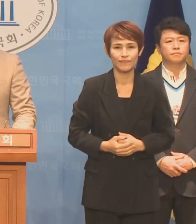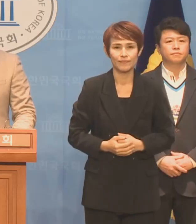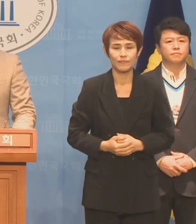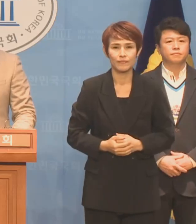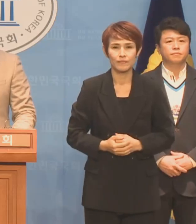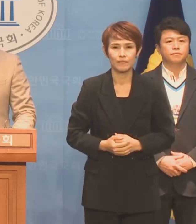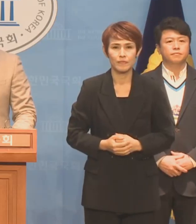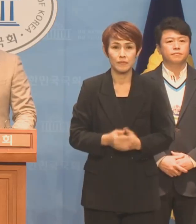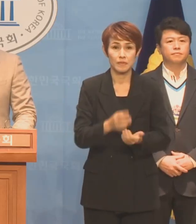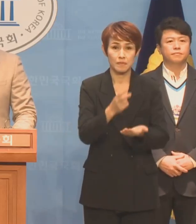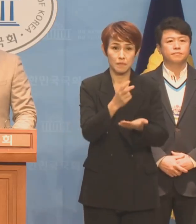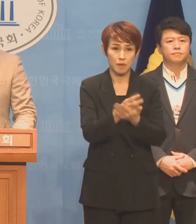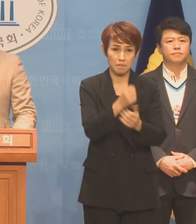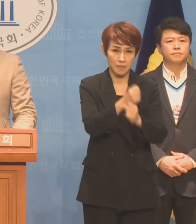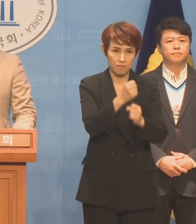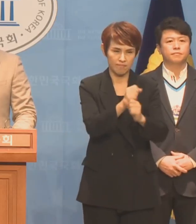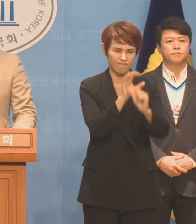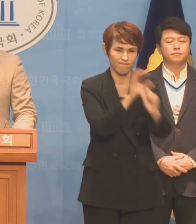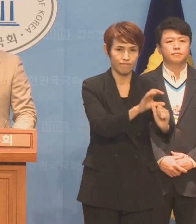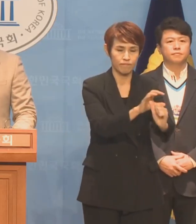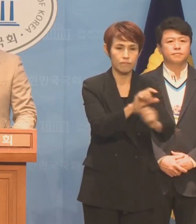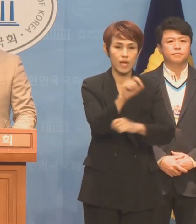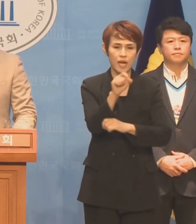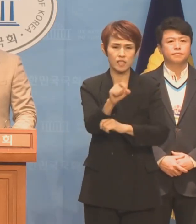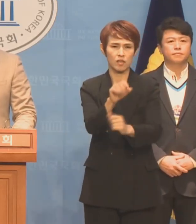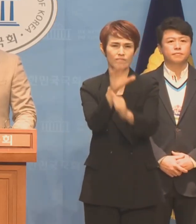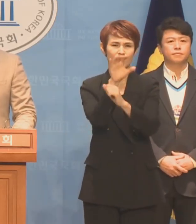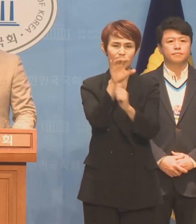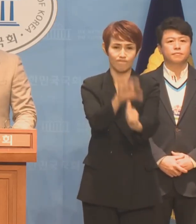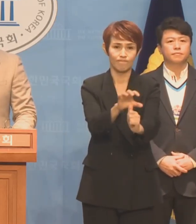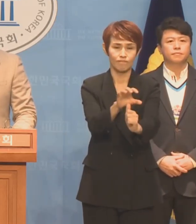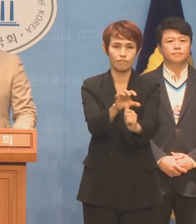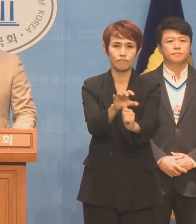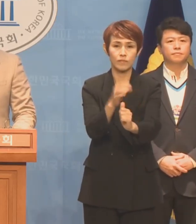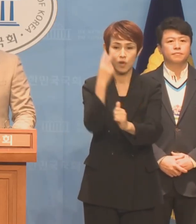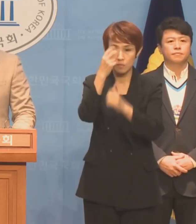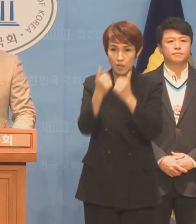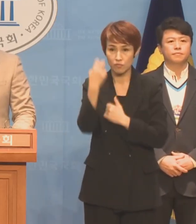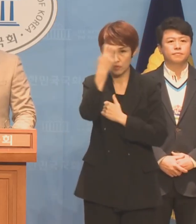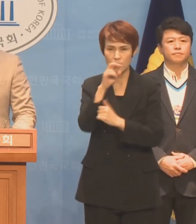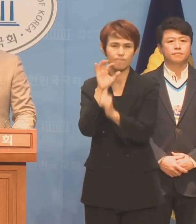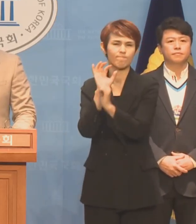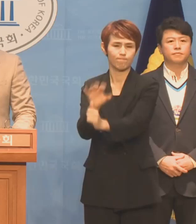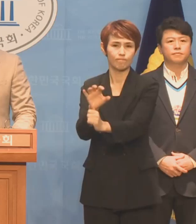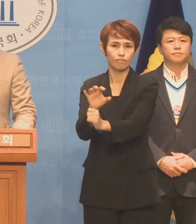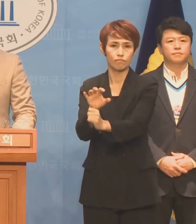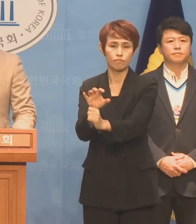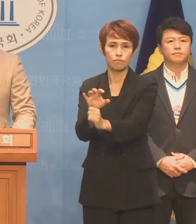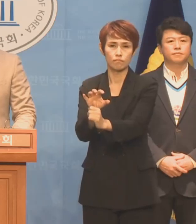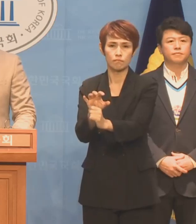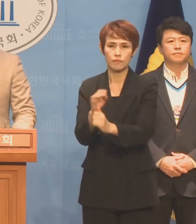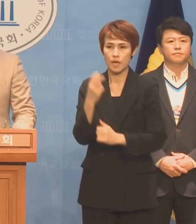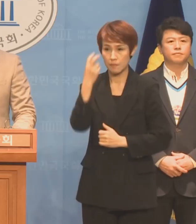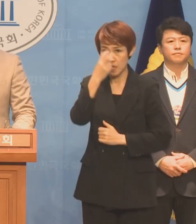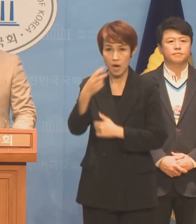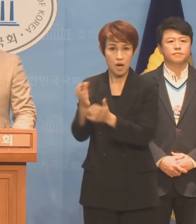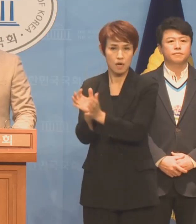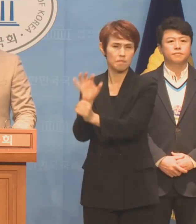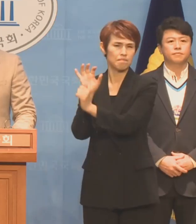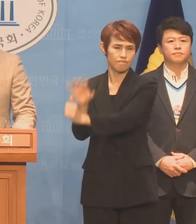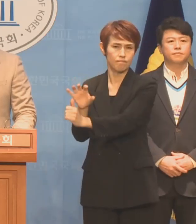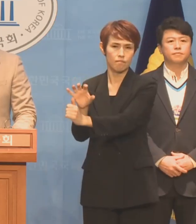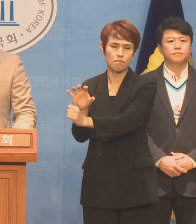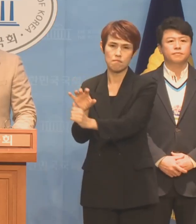입법을 마비시키고 행정을 마비시키고 검찰 수사를 마비시키고 감찰 기능을